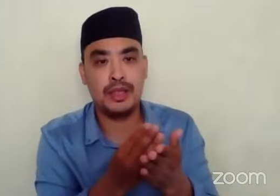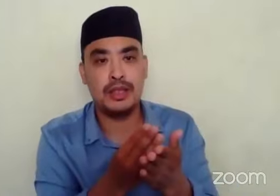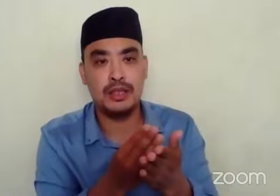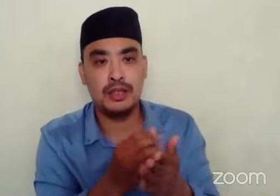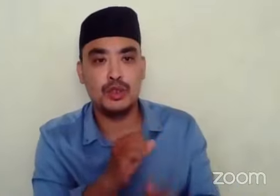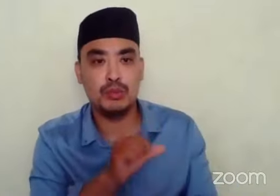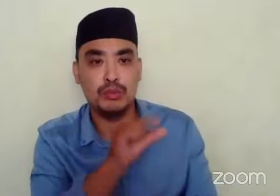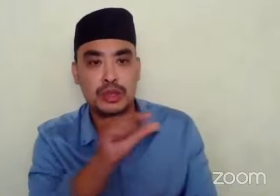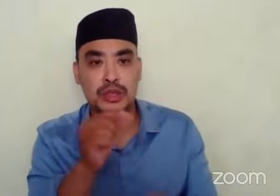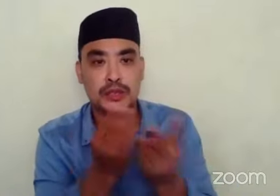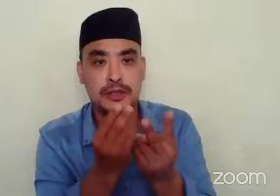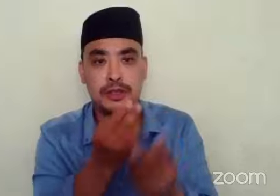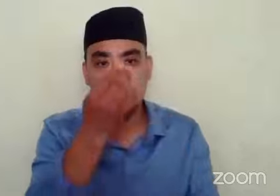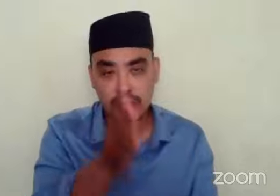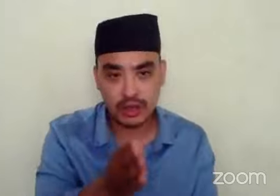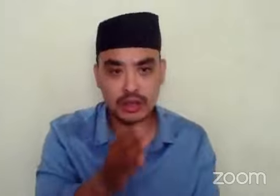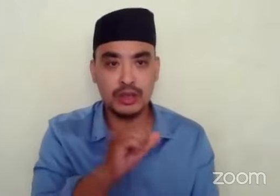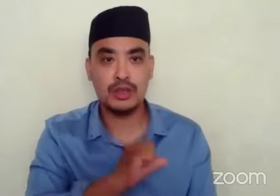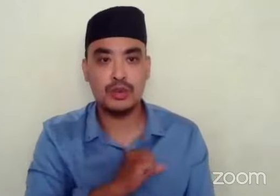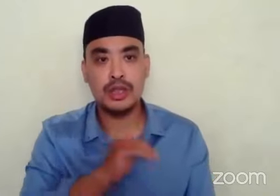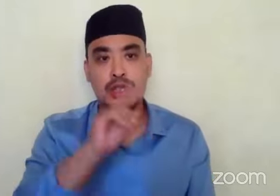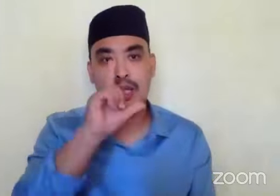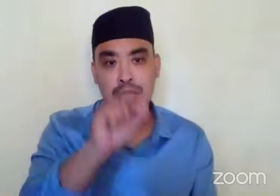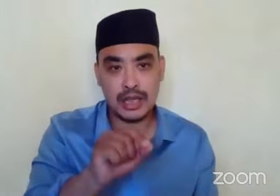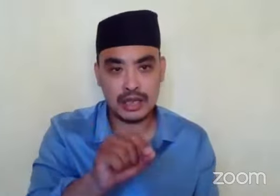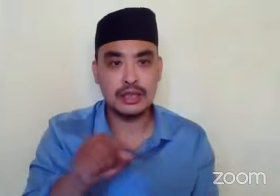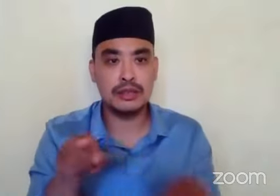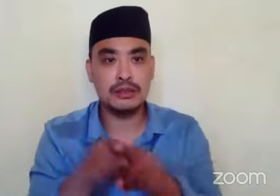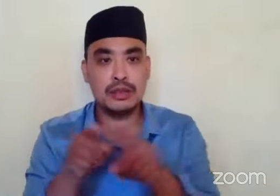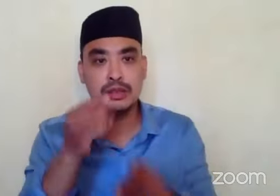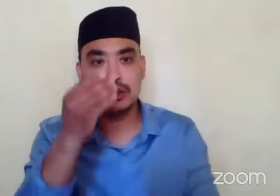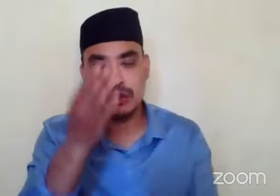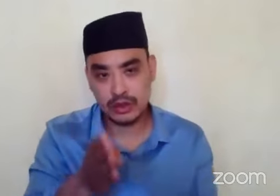गर्ने खालको कुरा छ नि, होइन, त्यो यौनिकतालाई चाहिँ बच्चा जन्माउनेसँग